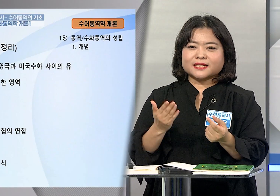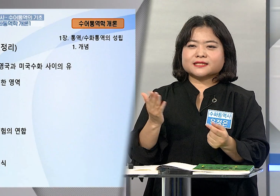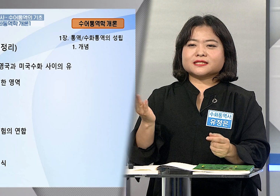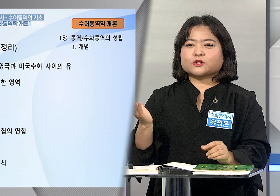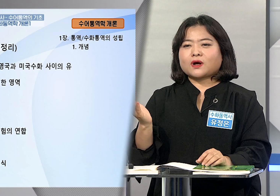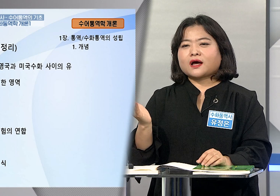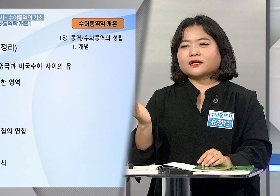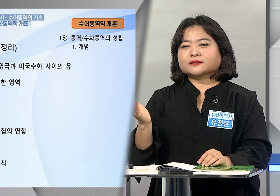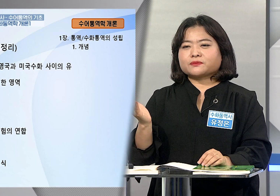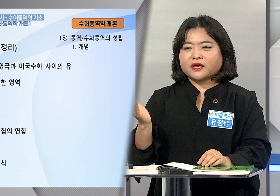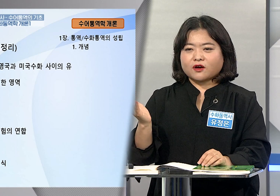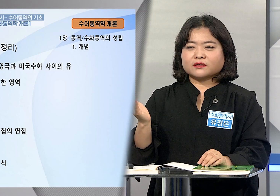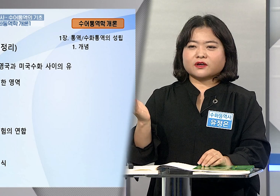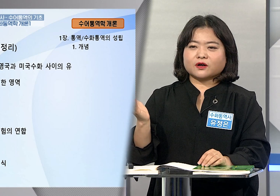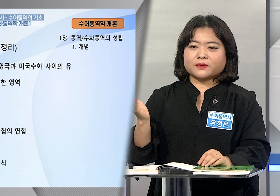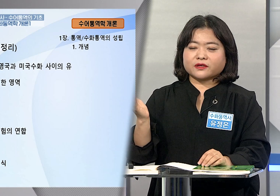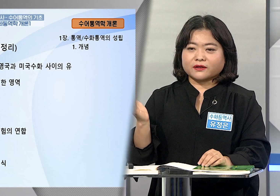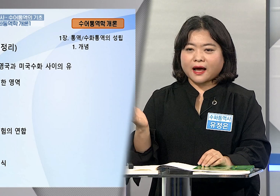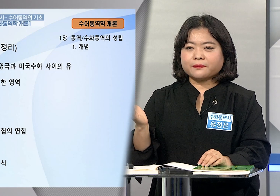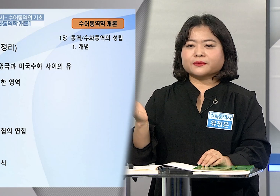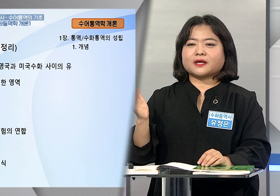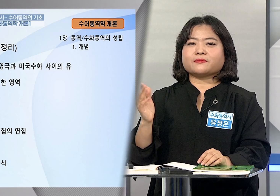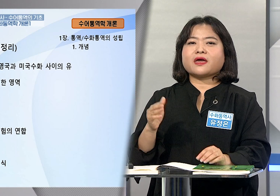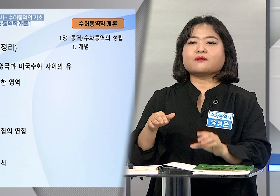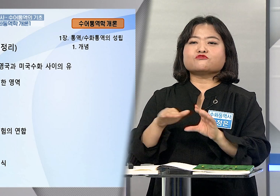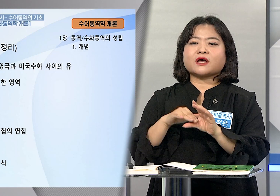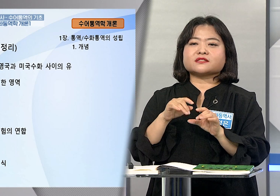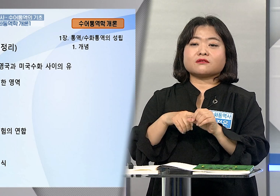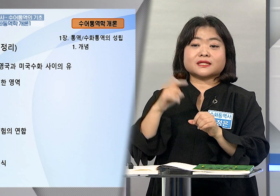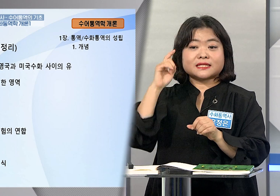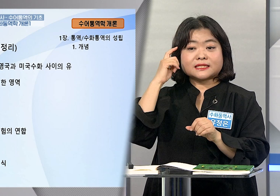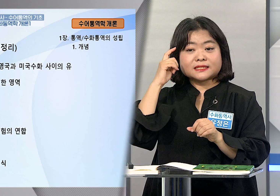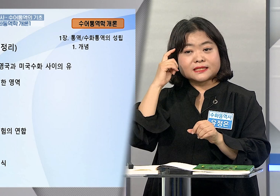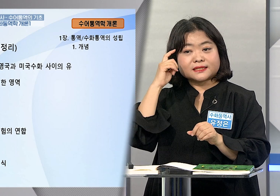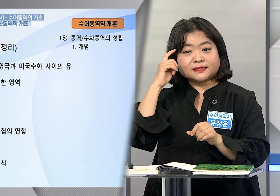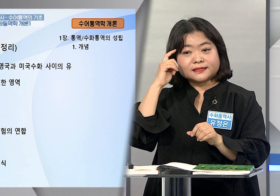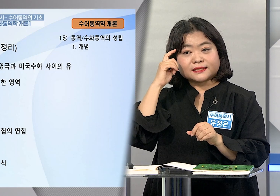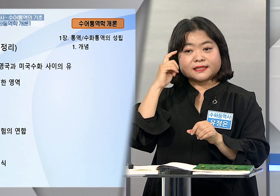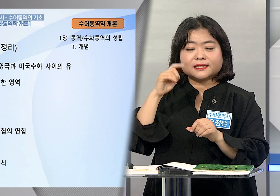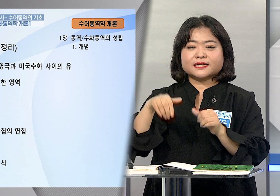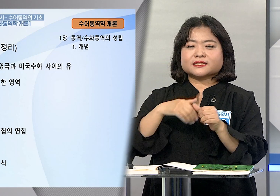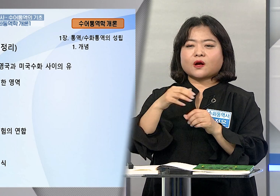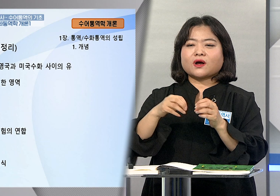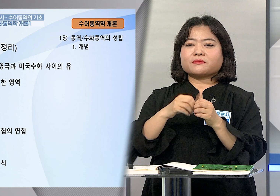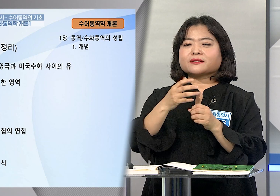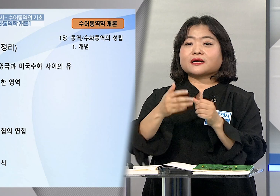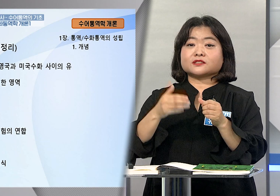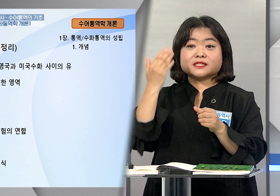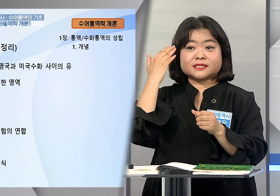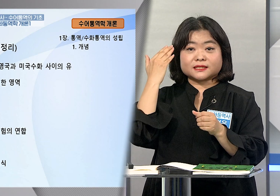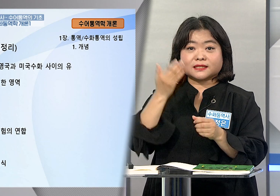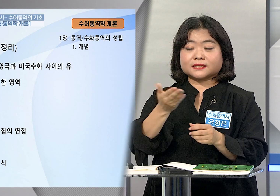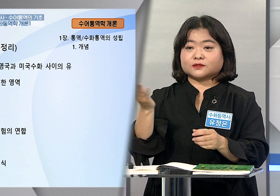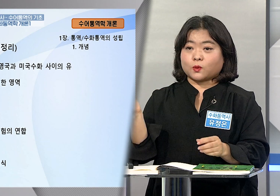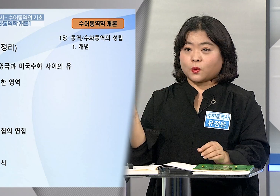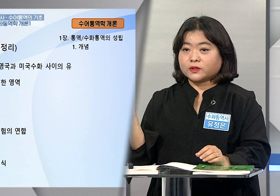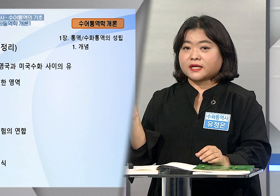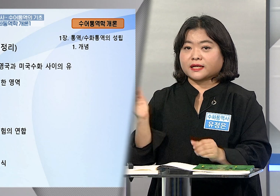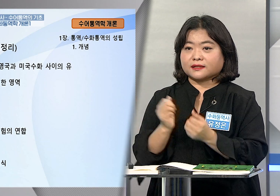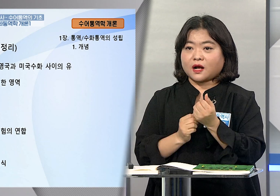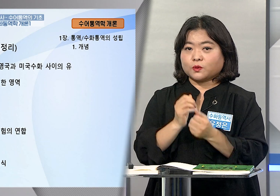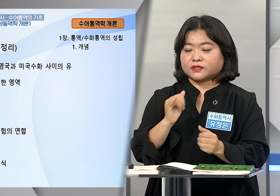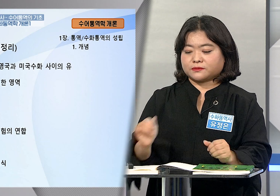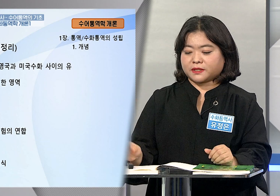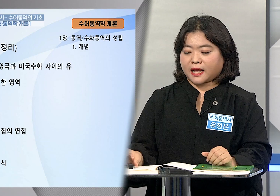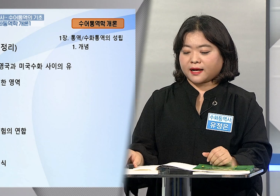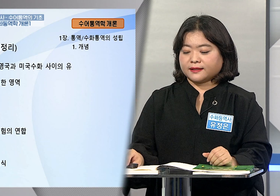지식, 지식과 배경, 경험의 연합, 그다음에 문화적 의식, 상황 맥락적 지식으로